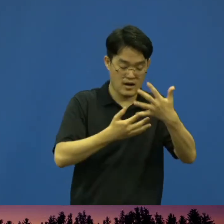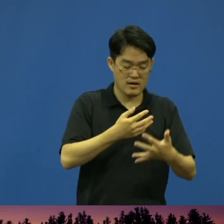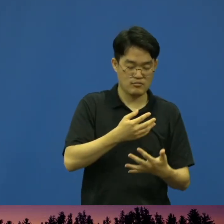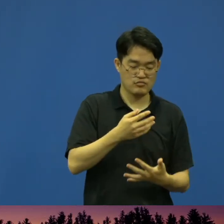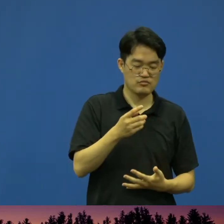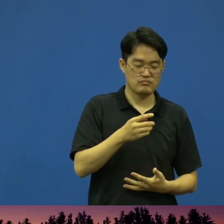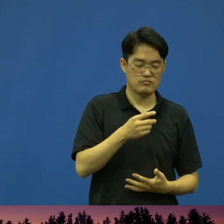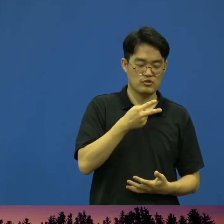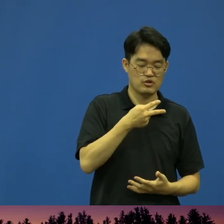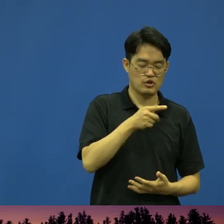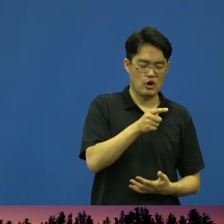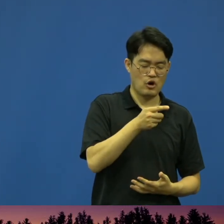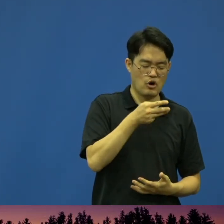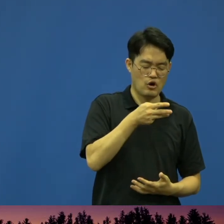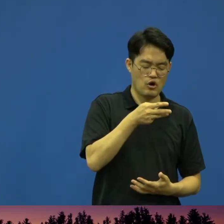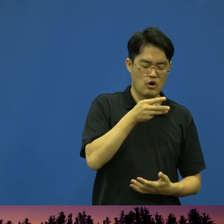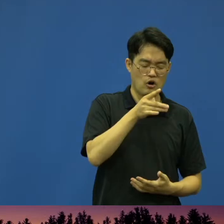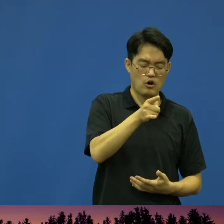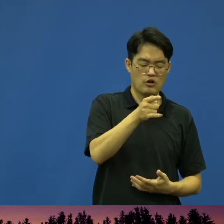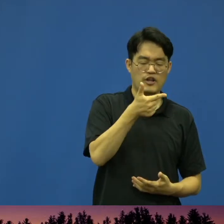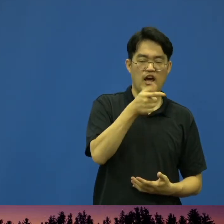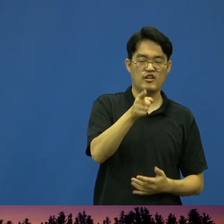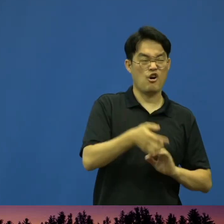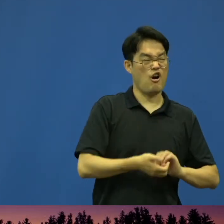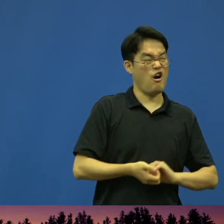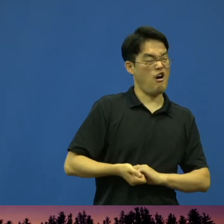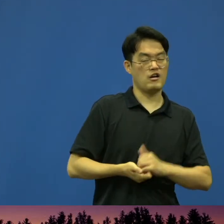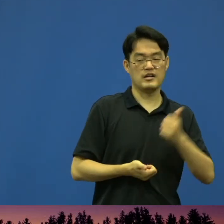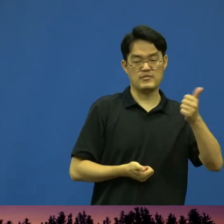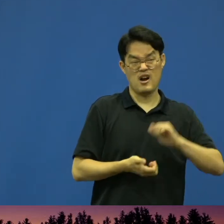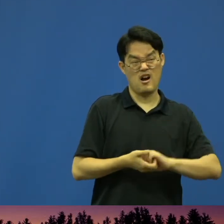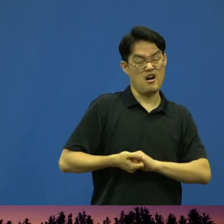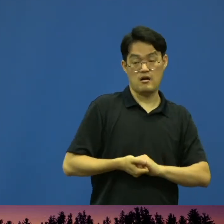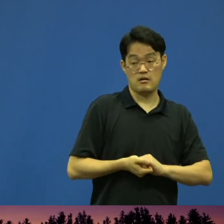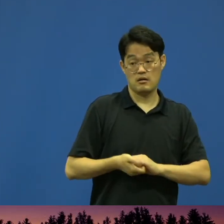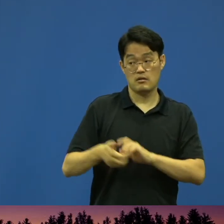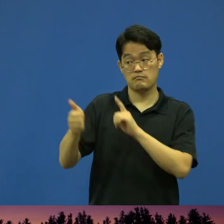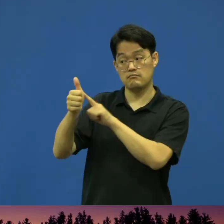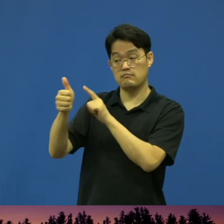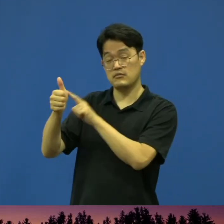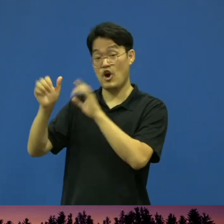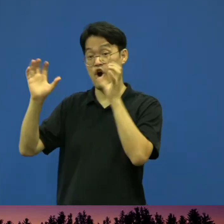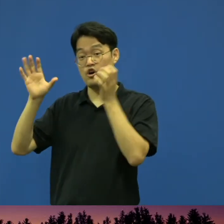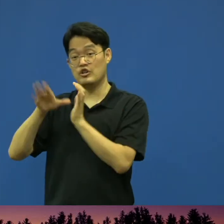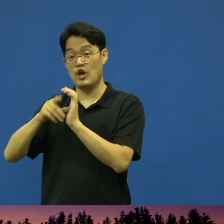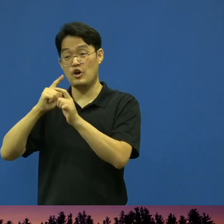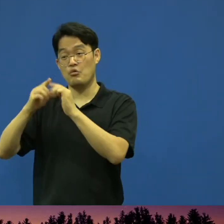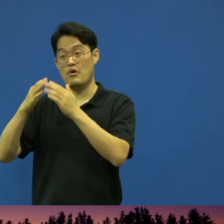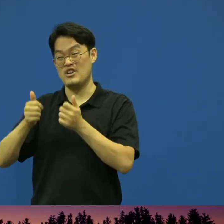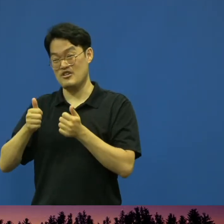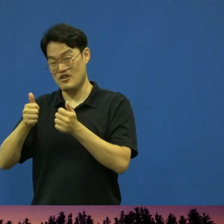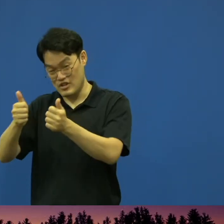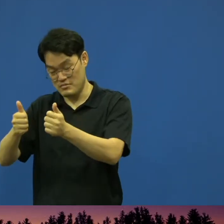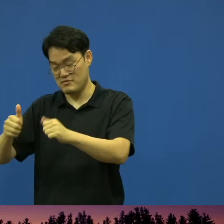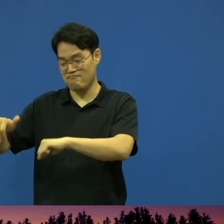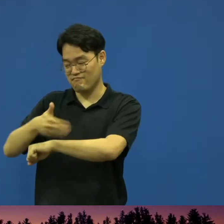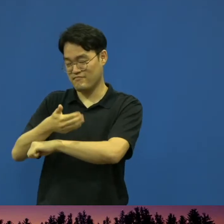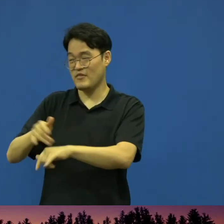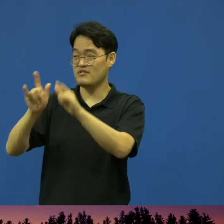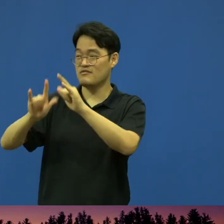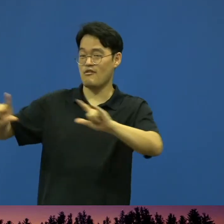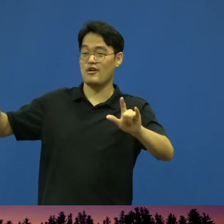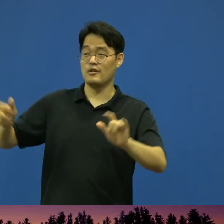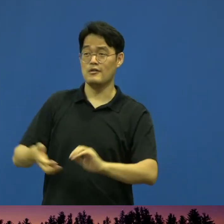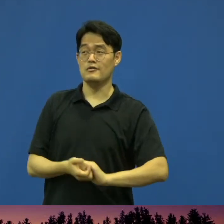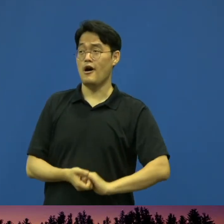되었습니다. 그의 삶을 보면 어릴 때 교회를 열심히 다니면서 성가대를 했는데 목소리가